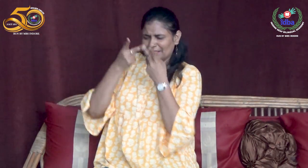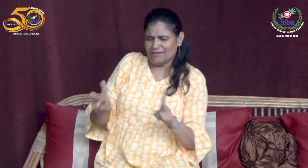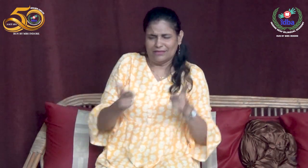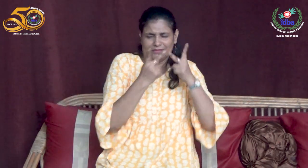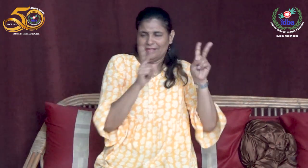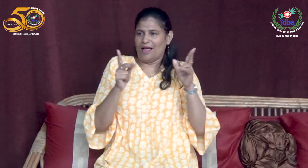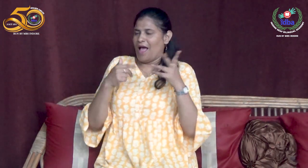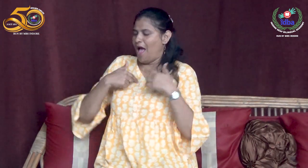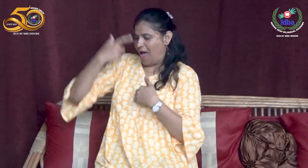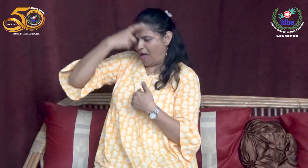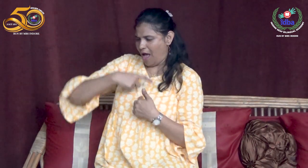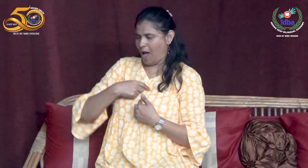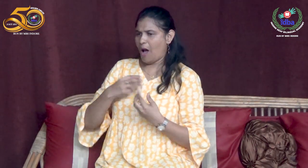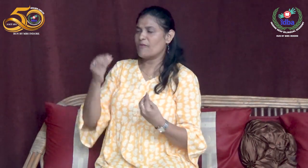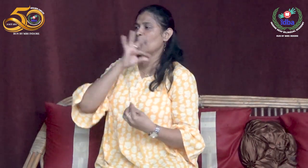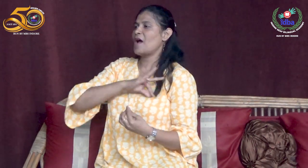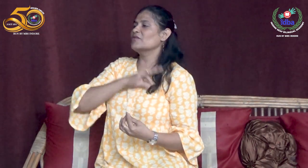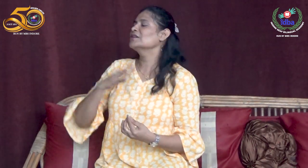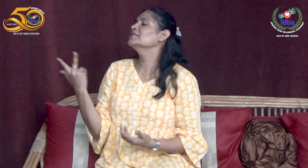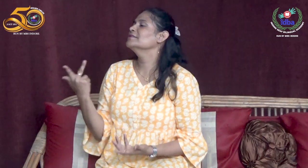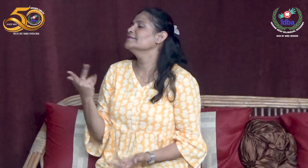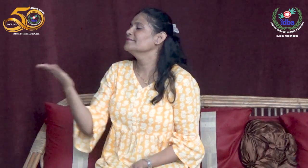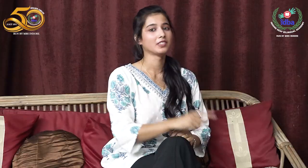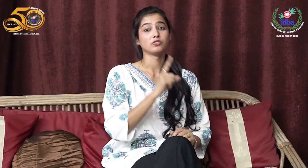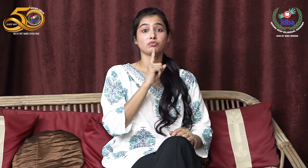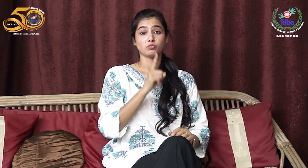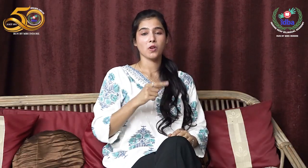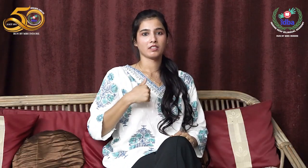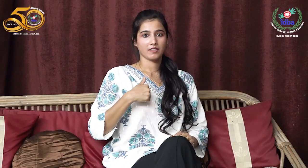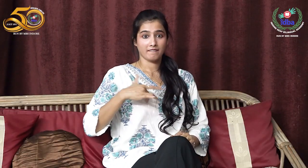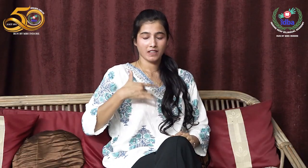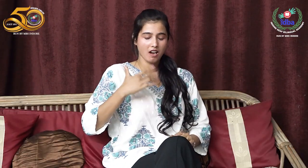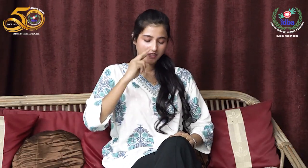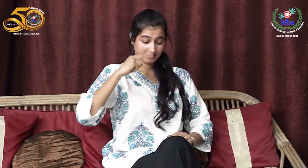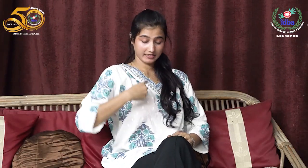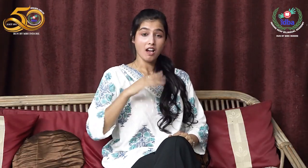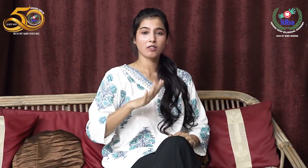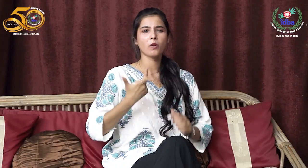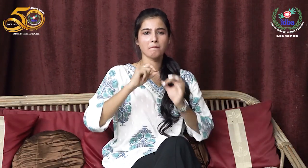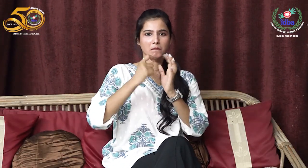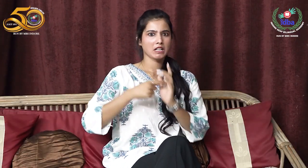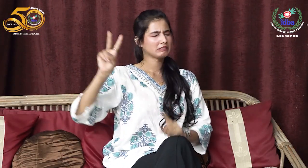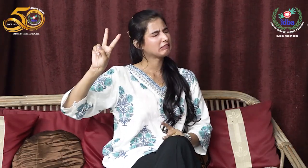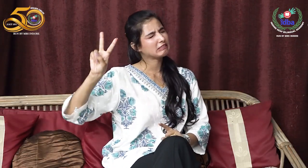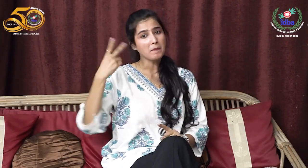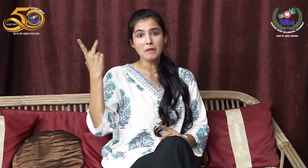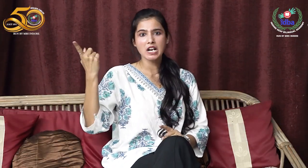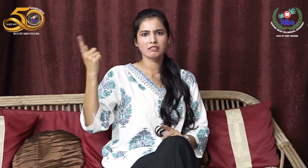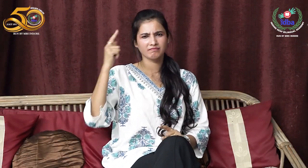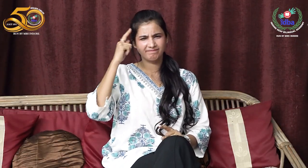बिल्कुल डिफरेंट, 3 डिफरेंट एटमॉस्फेयर्स थे, वातावरण थे। तो आपको कैसा लगा, क्या प्रॉफिट हुआ, क्या सीखा आपने? जी हाँ, मैंने जब खुद को देखा तो बिहार में मैं बिल्कुल